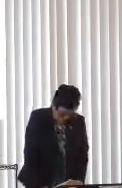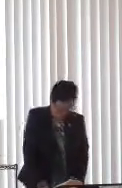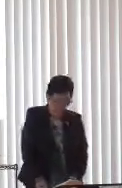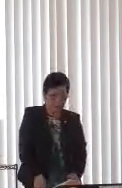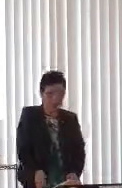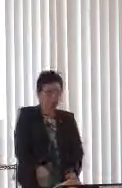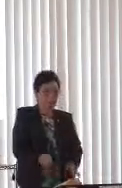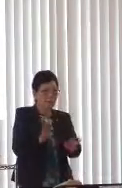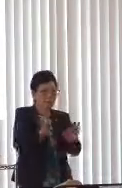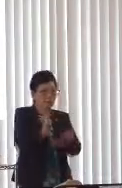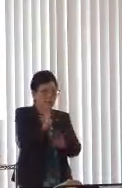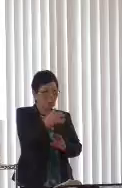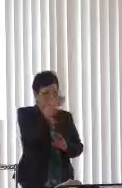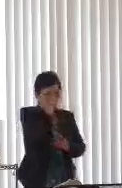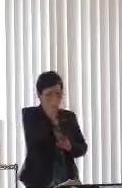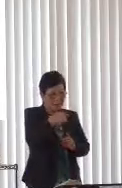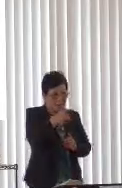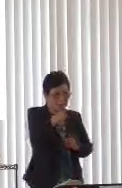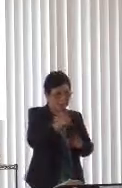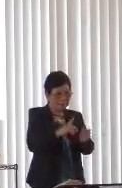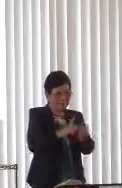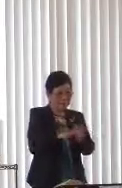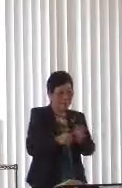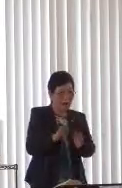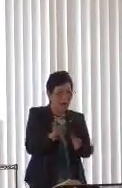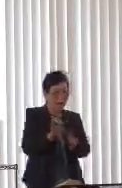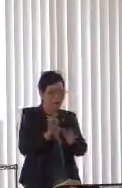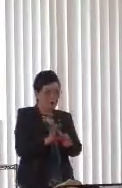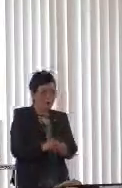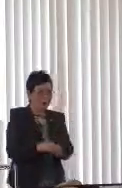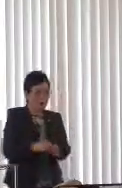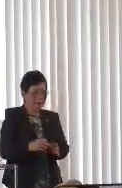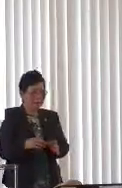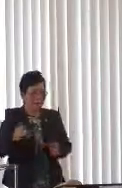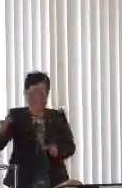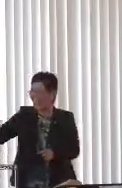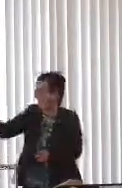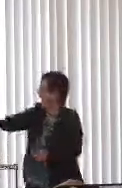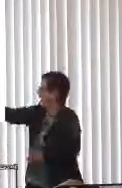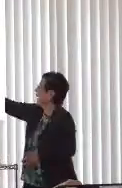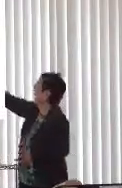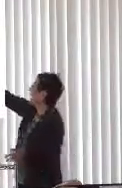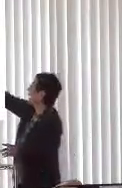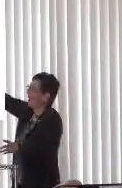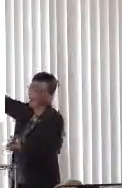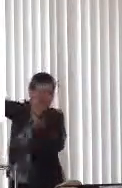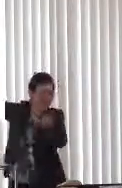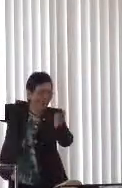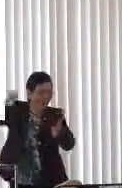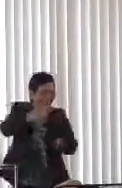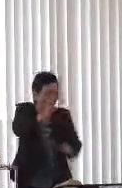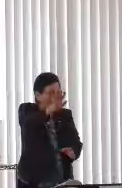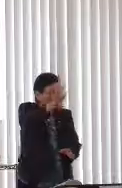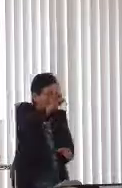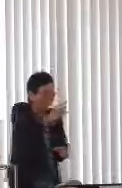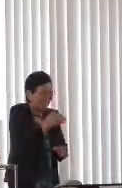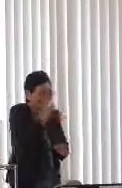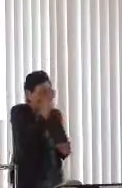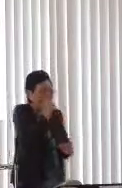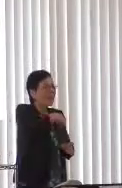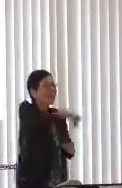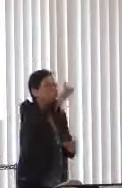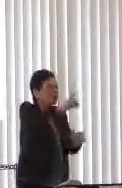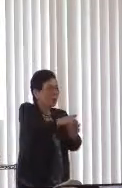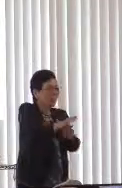今度イスラエル行く方があったら、このランプの方ではなく壺の方を買ってきていただいて、このセットでこう教会にこ